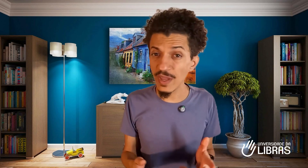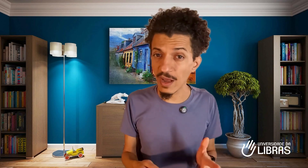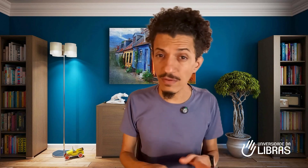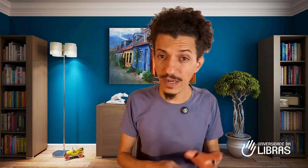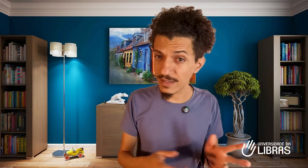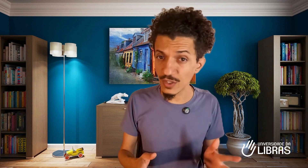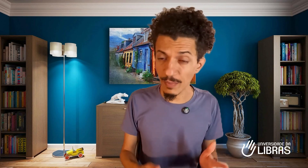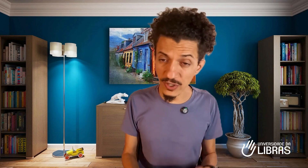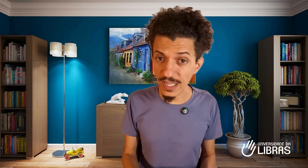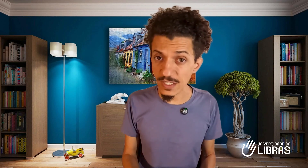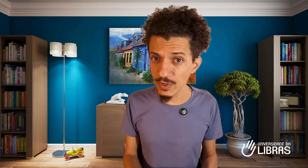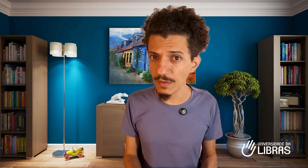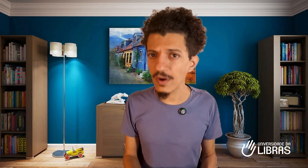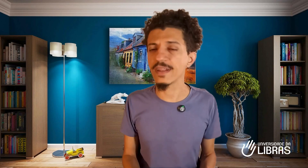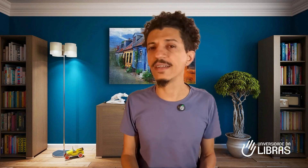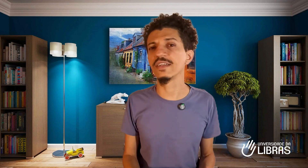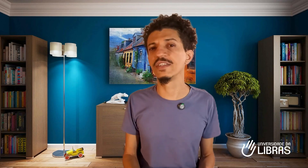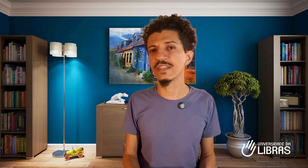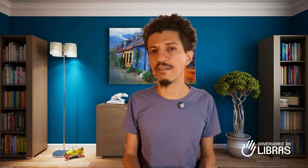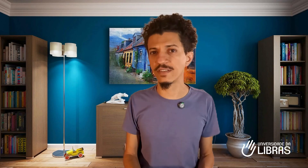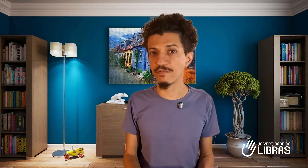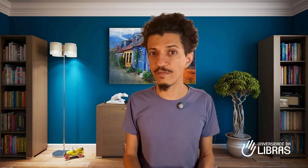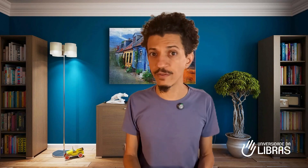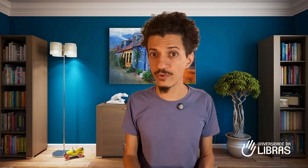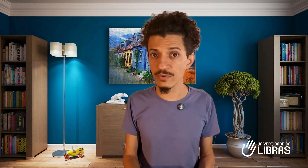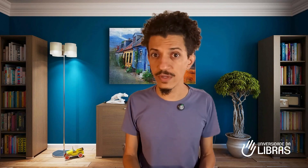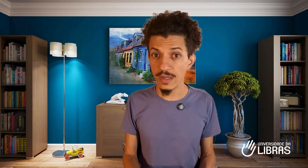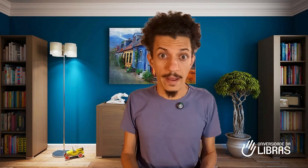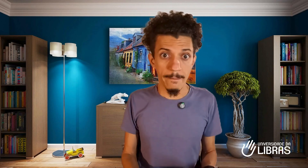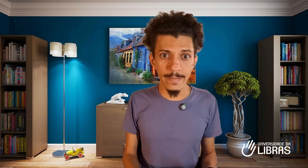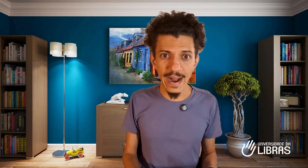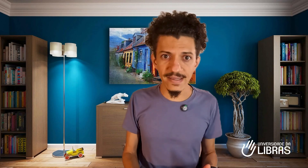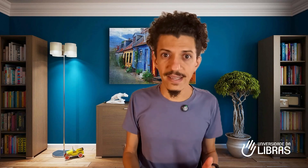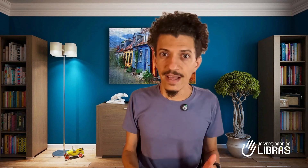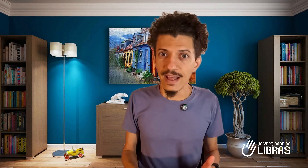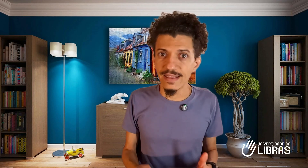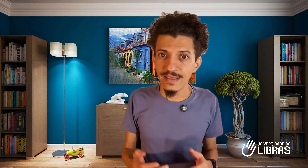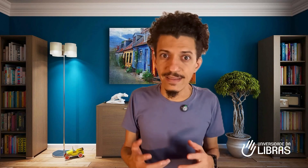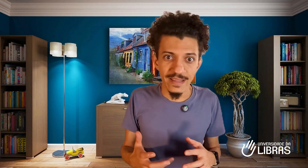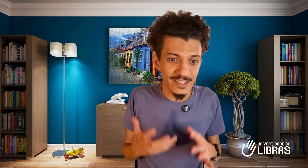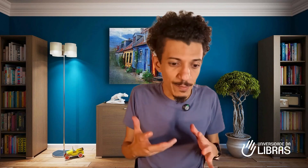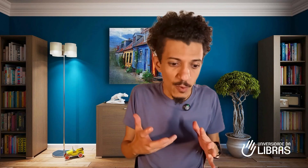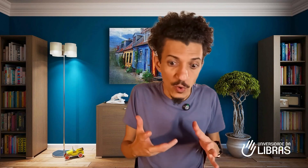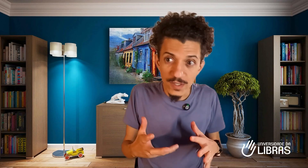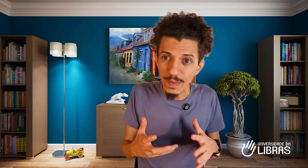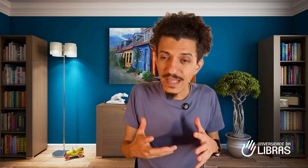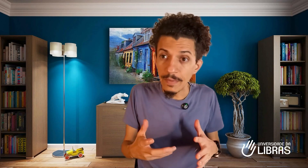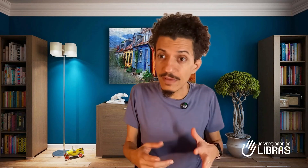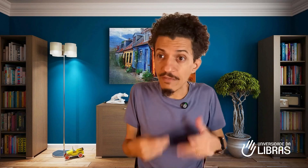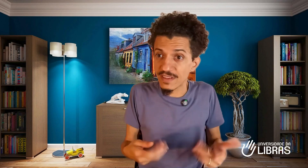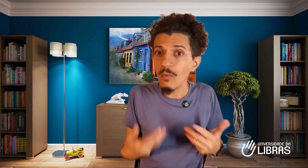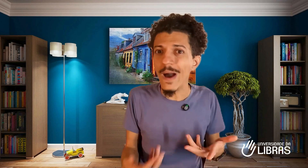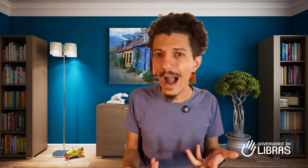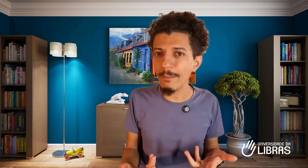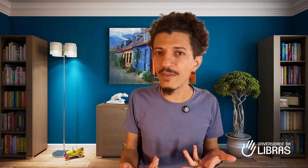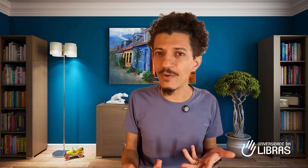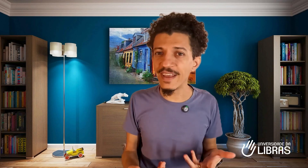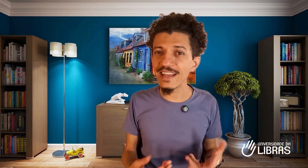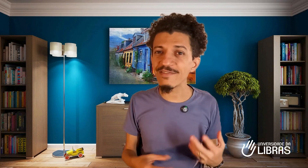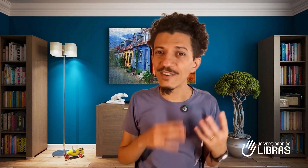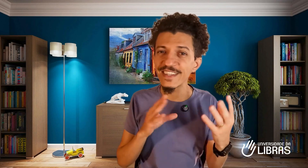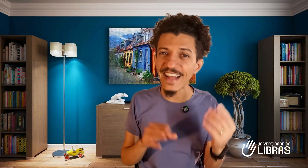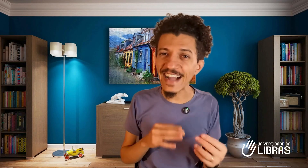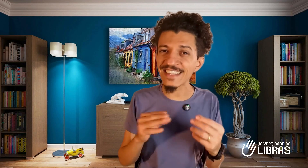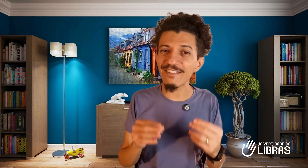uma reunião, tratando de projetos muito importantes que a gente estava desenvolvendo juntos, mas o nosso pensamento estava tão rápido